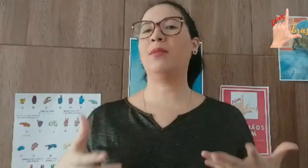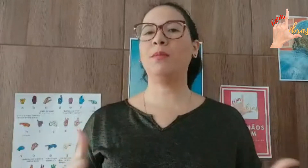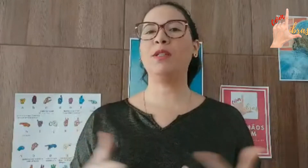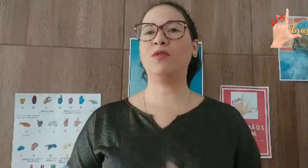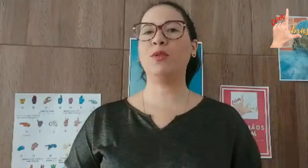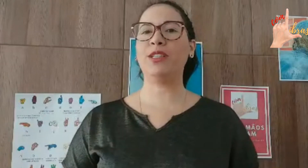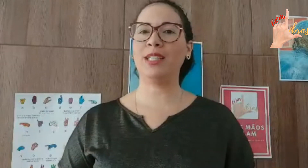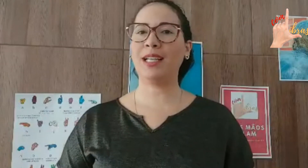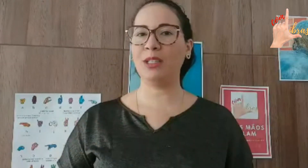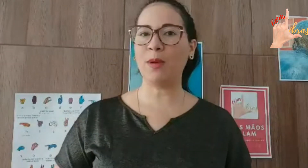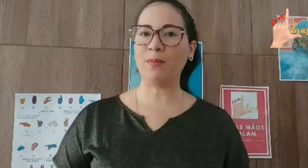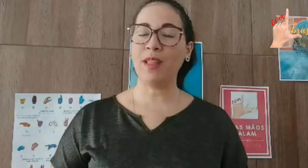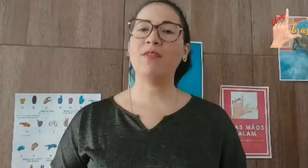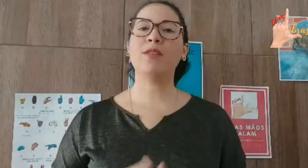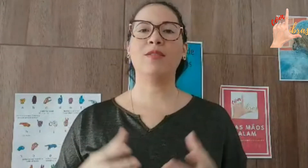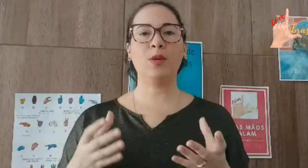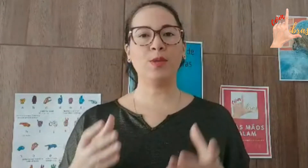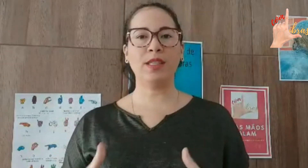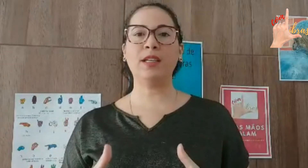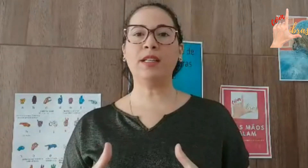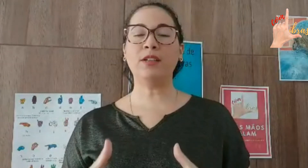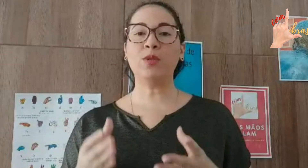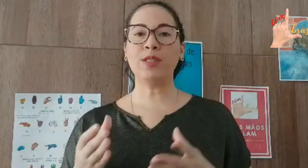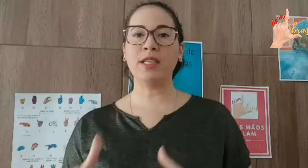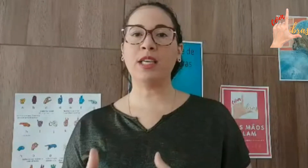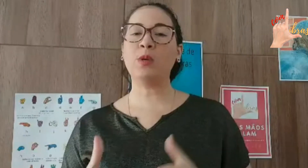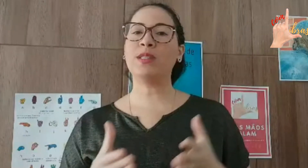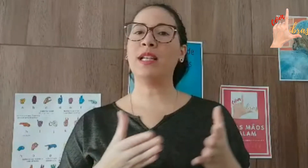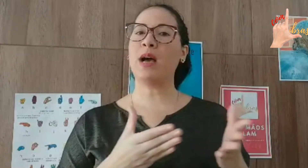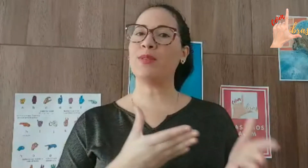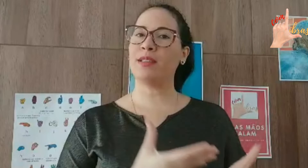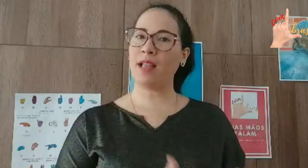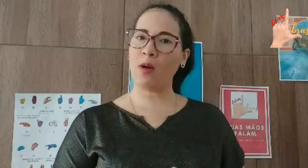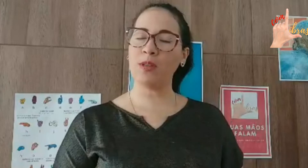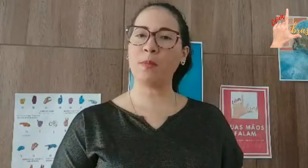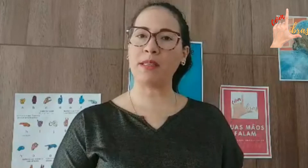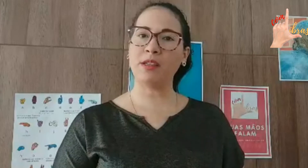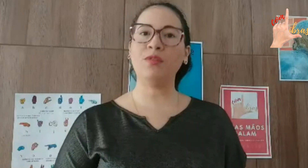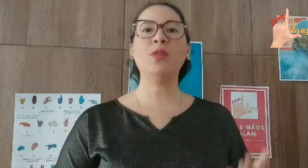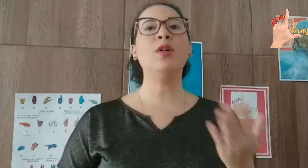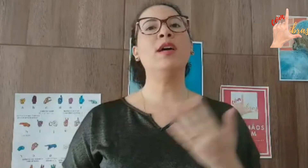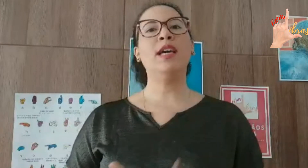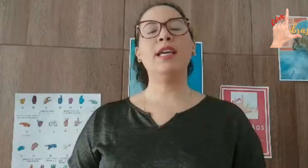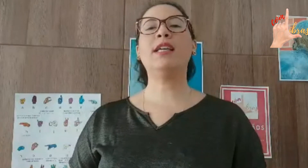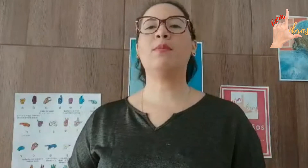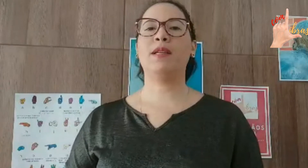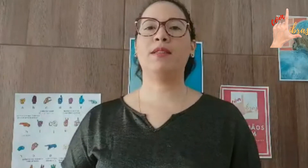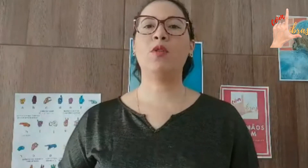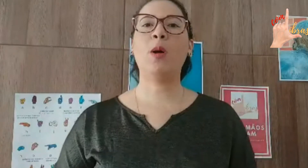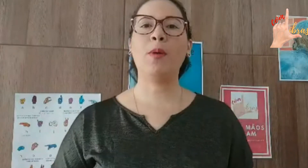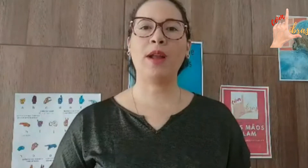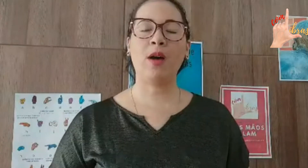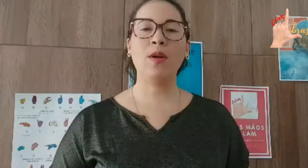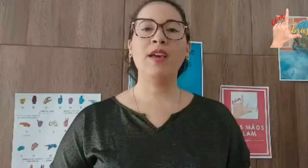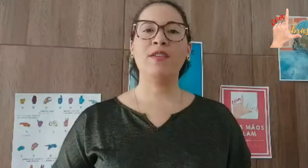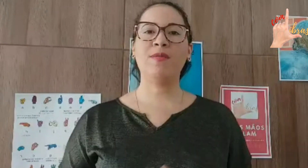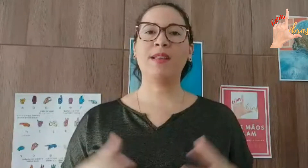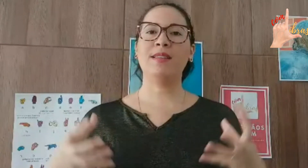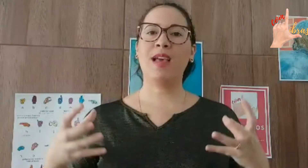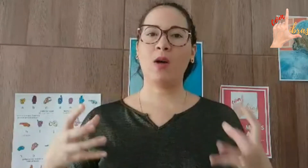extremamente fluente na língua. Você vai conseguir conciliar o sinal específico e a expressão corporal e facial.